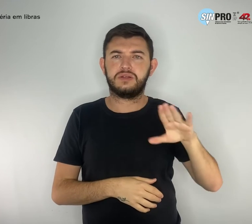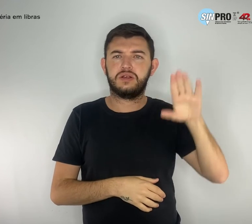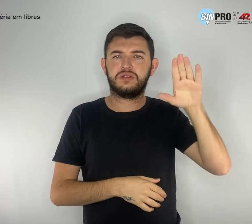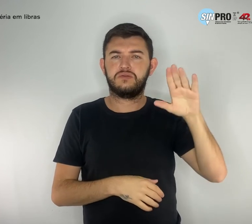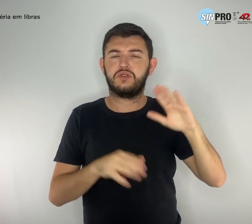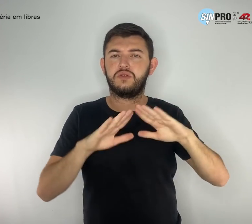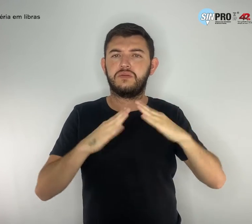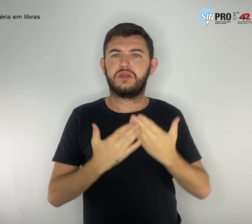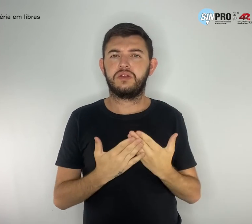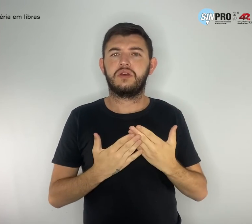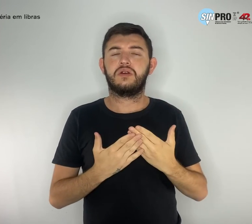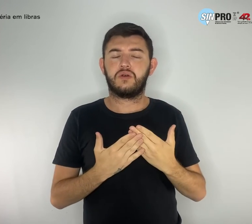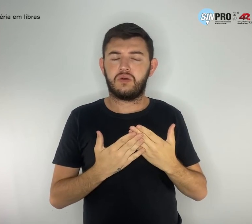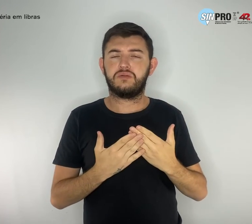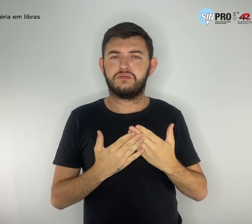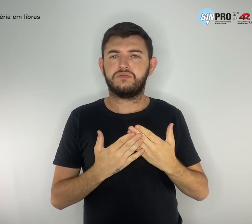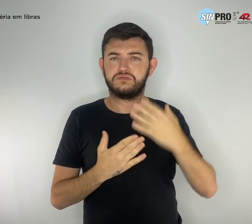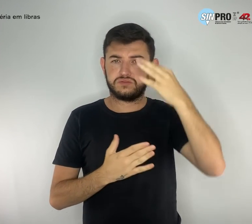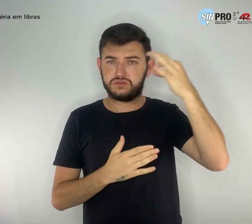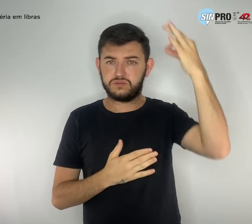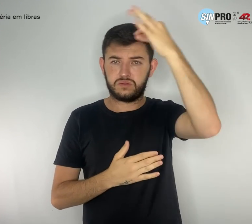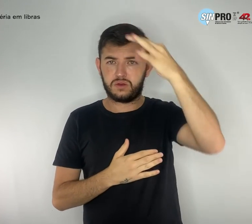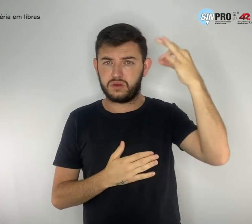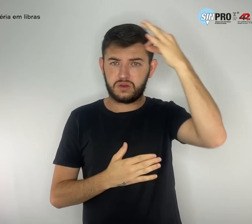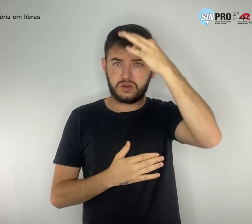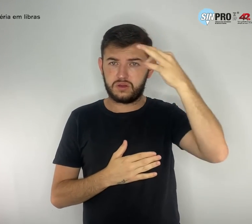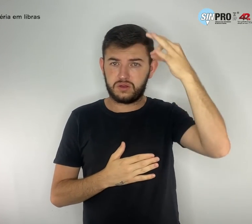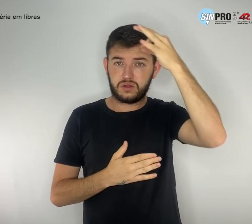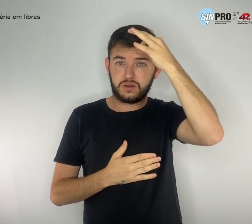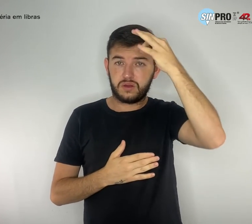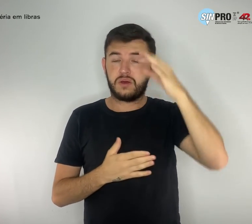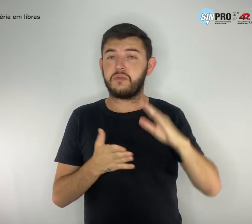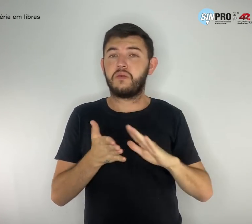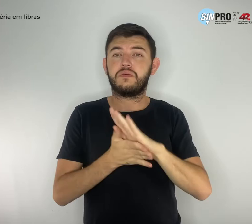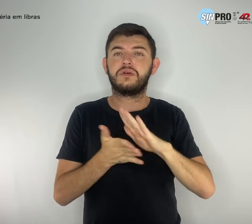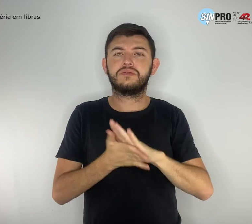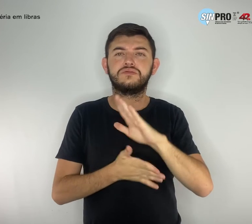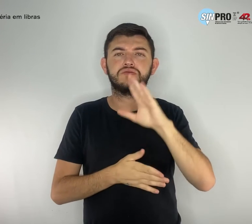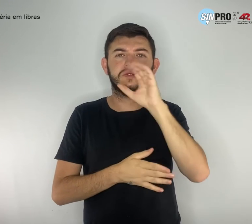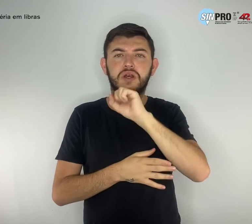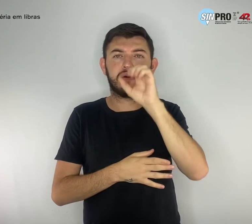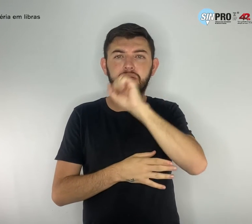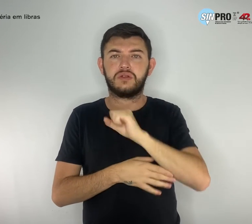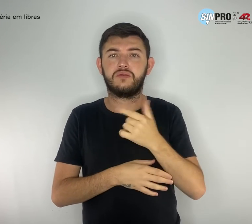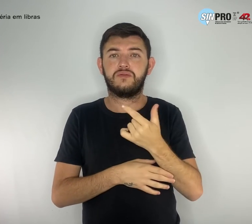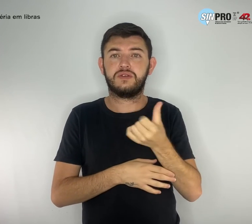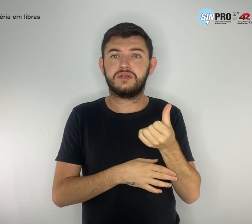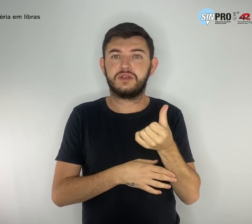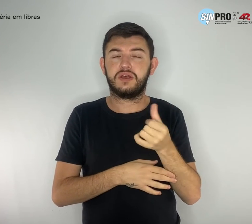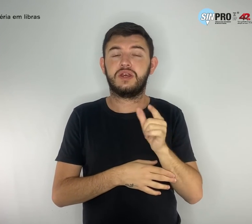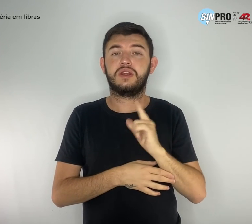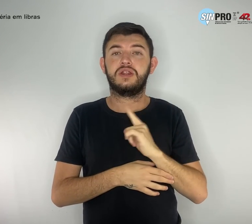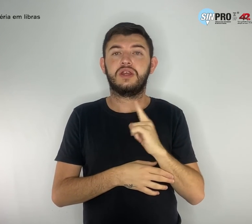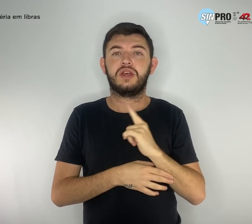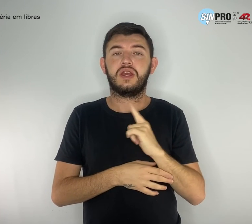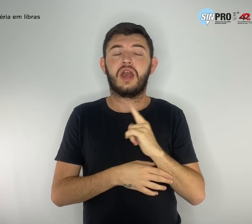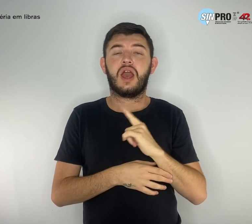A publicação foi feita neste sábado 26 e continha a imagem de mãos negras segurando